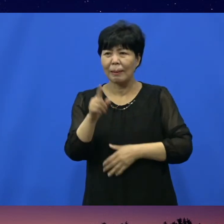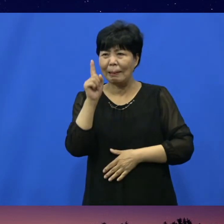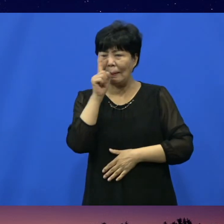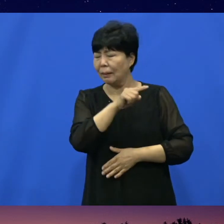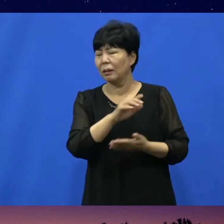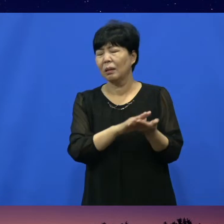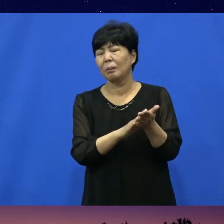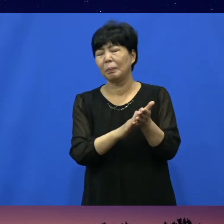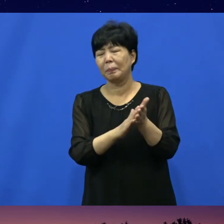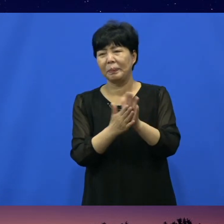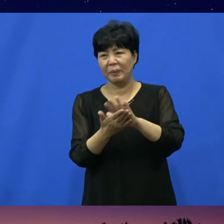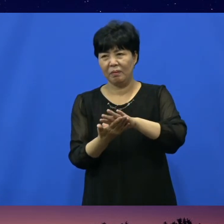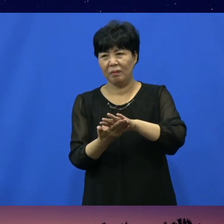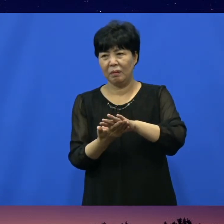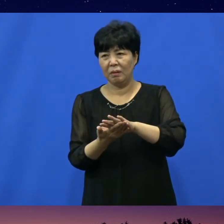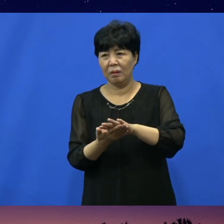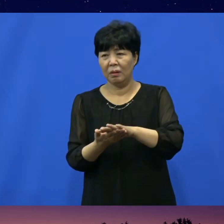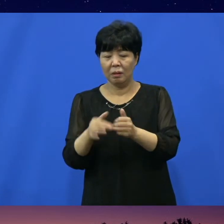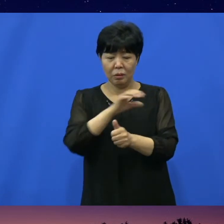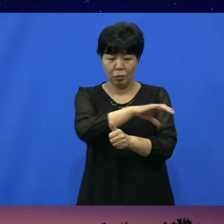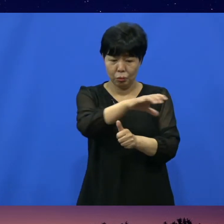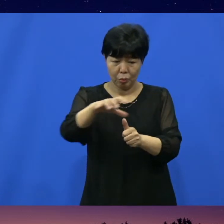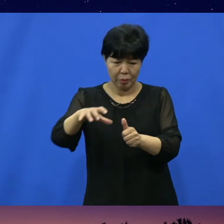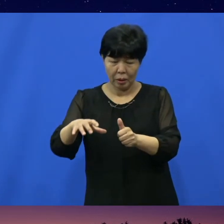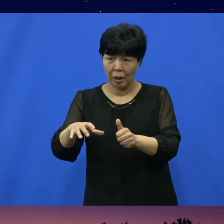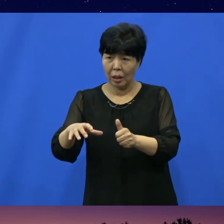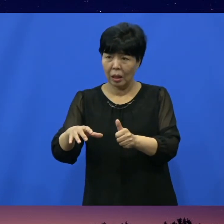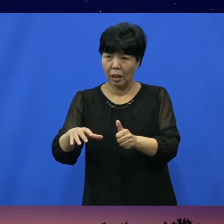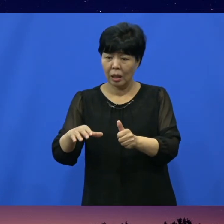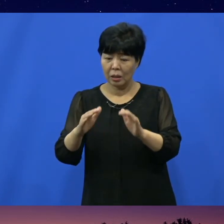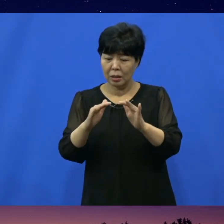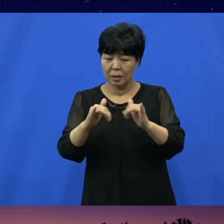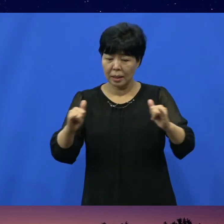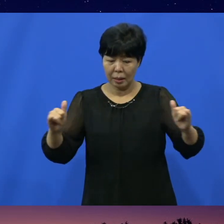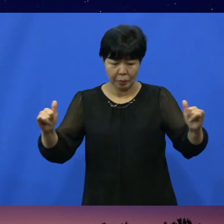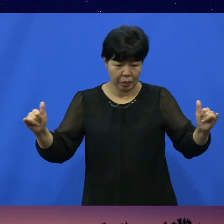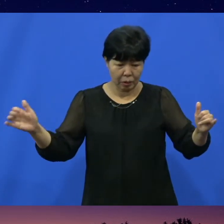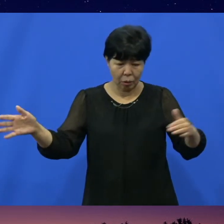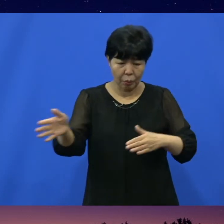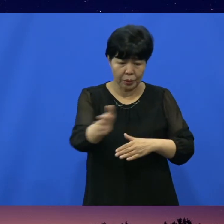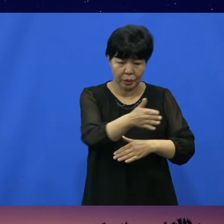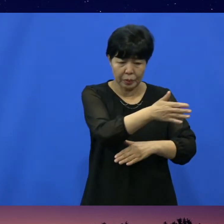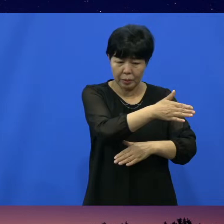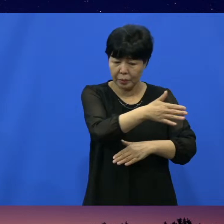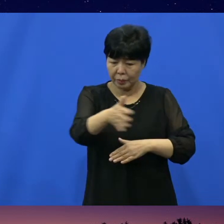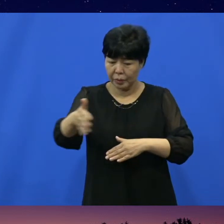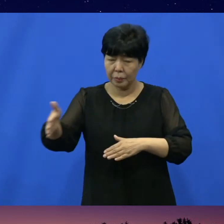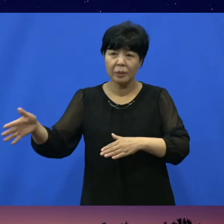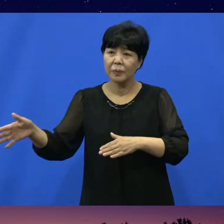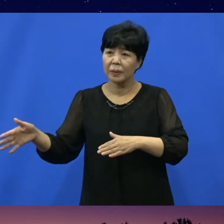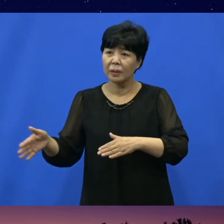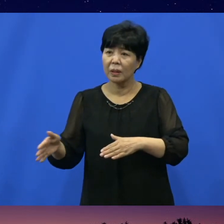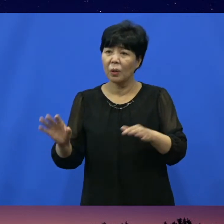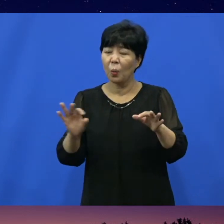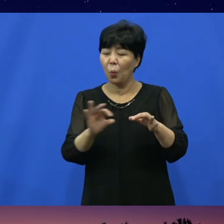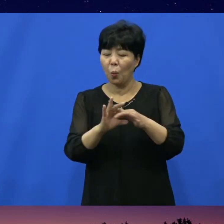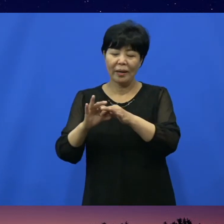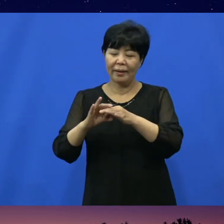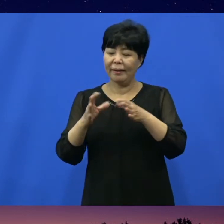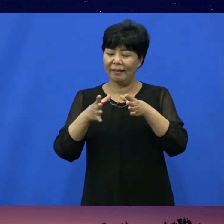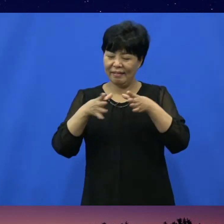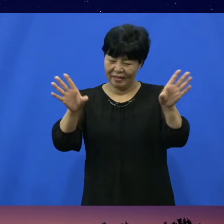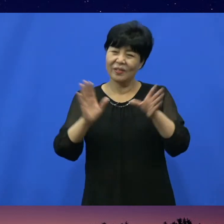그래서 점점 제 주변에 사람이 없어져요. 종교가 나를 망가뜨리고 다른 사람들과 관계까지